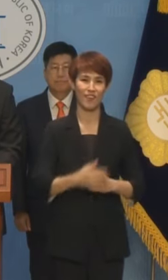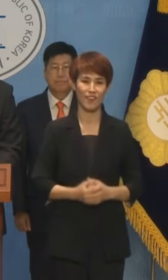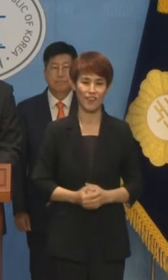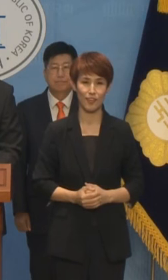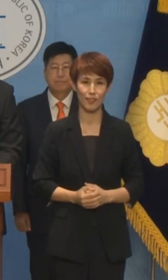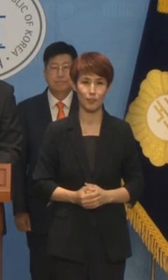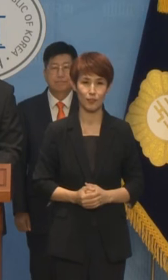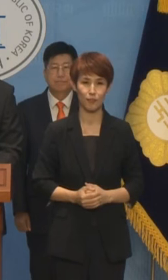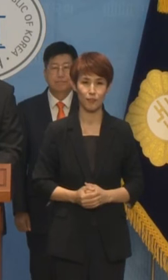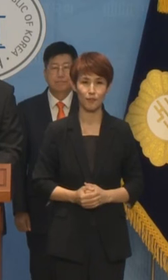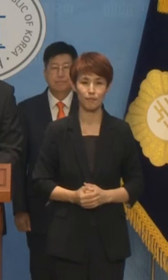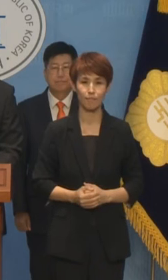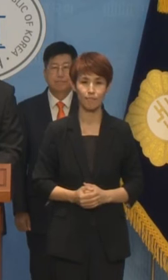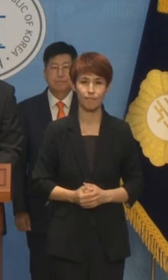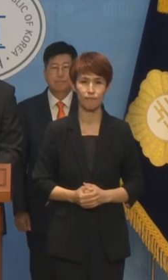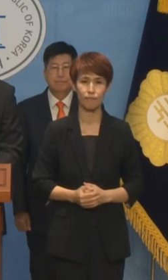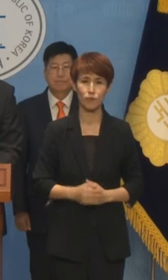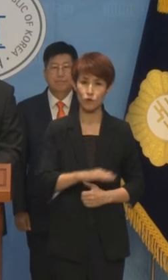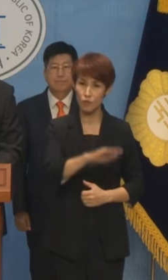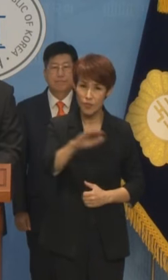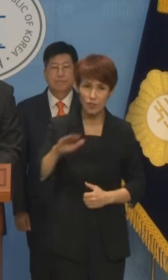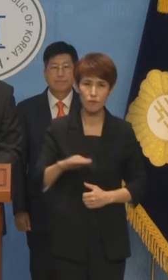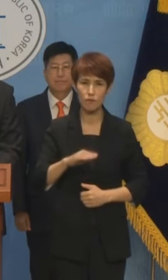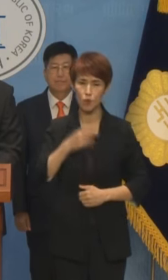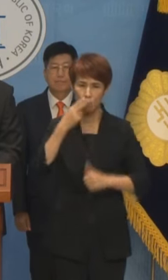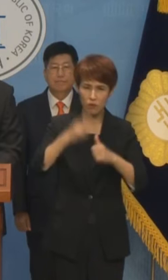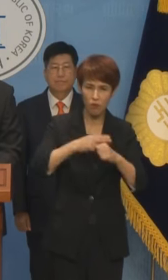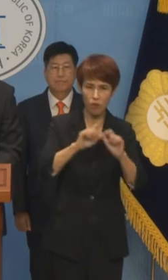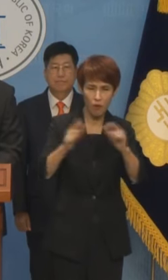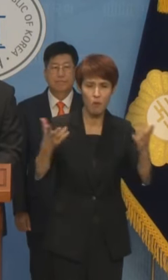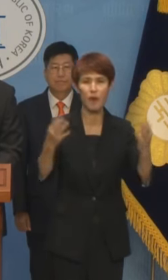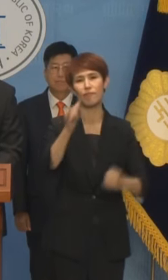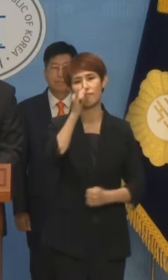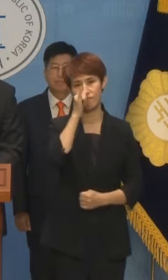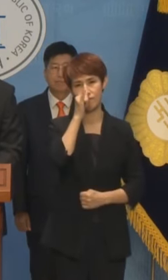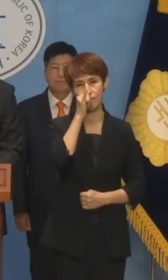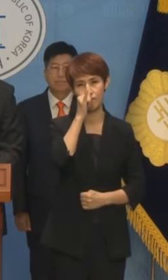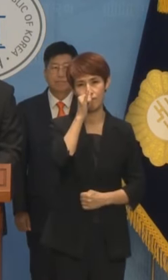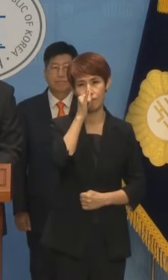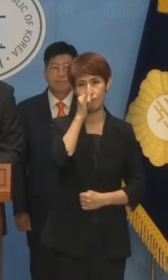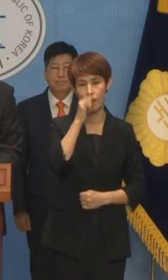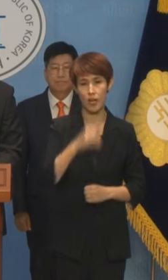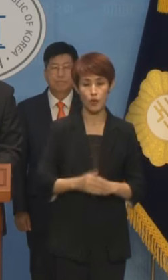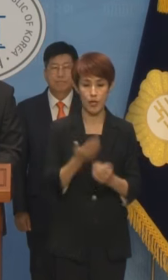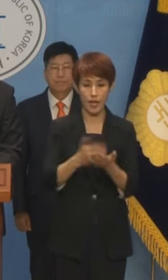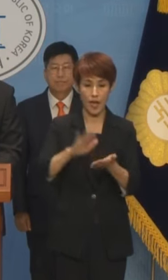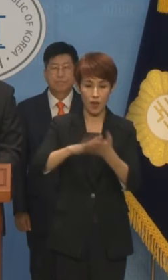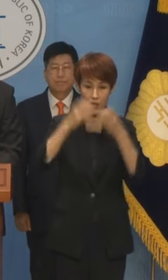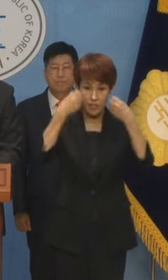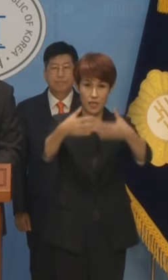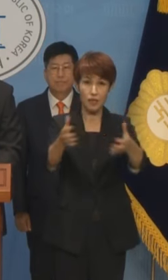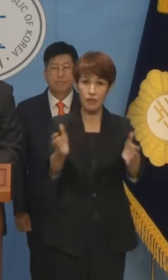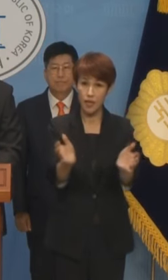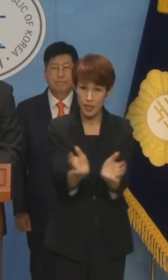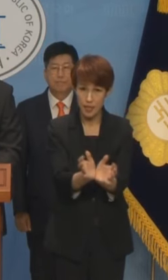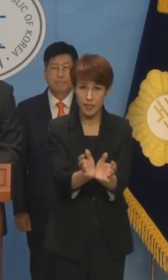저희 앞에는 여전히 많은 도전의 과제들이 놓여 있습니다. 저희 개혁신당은